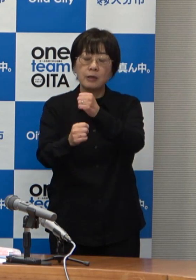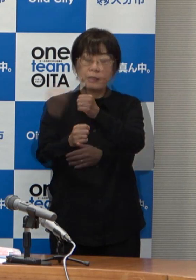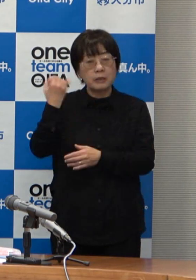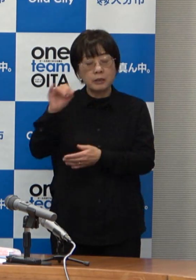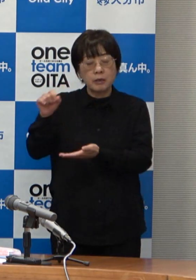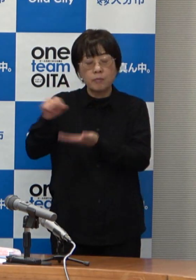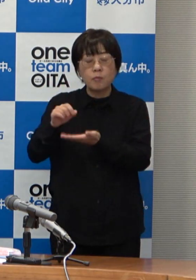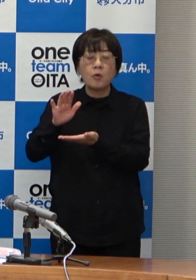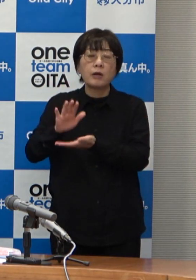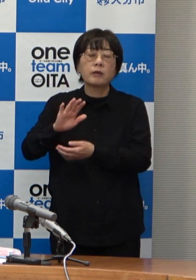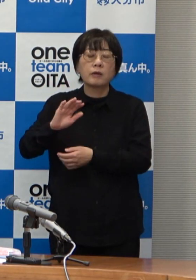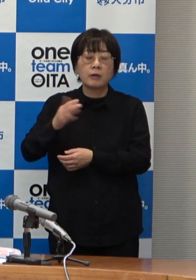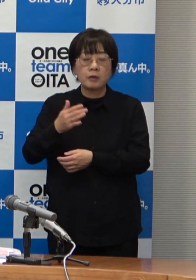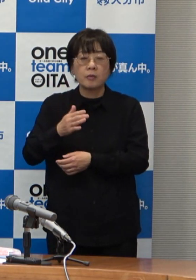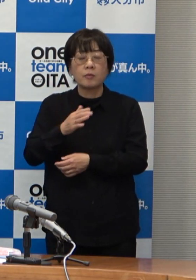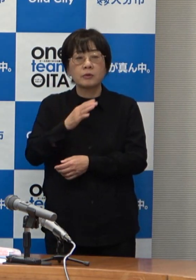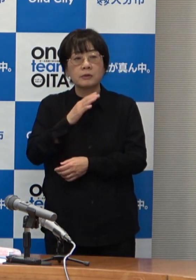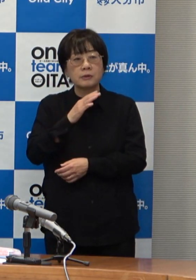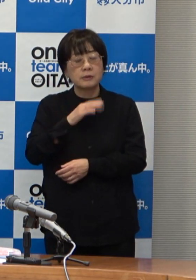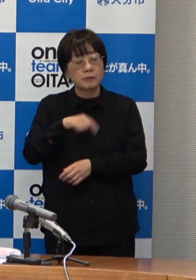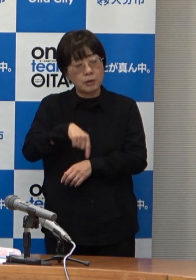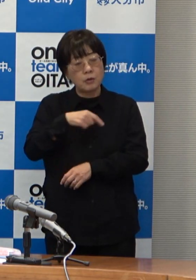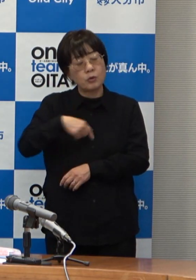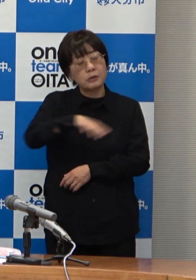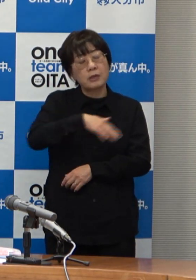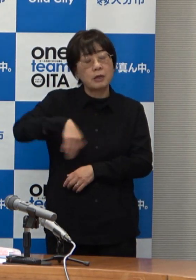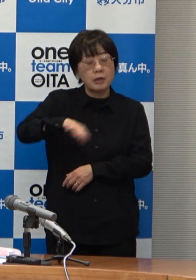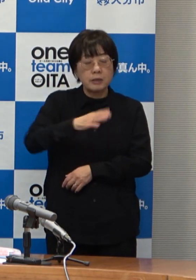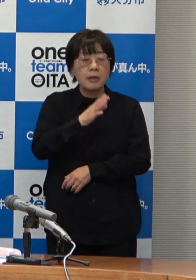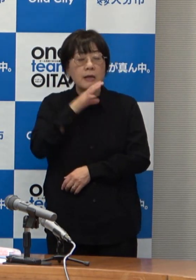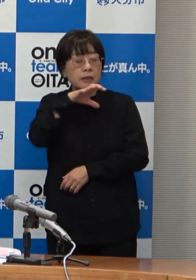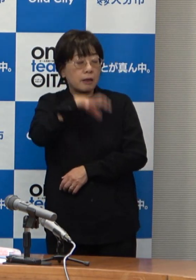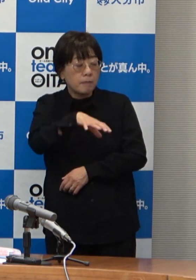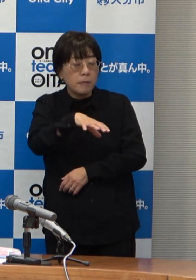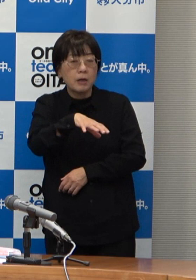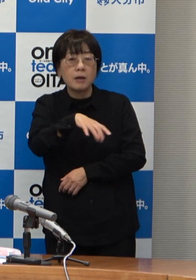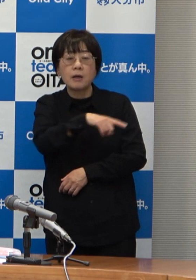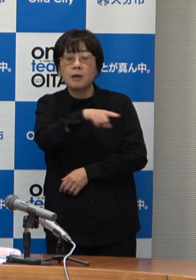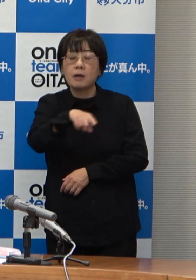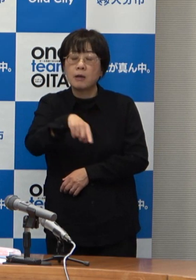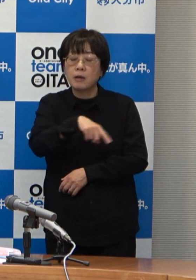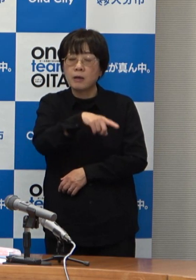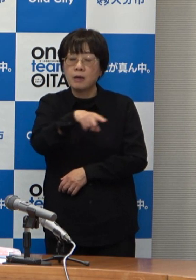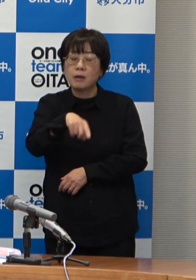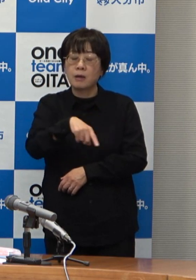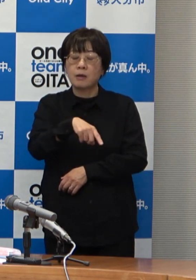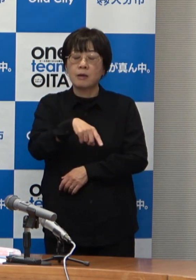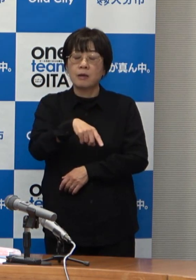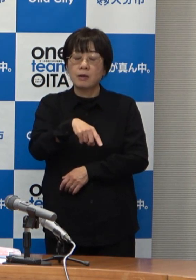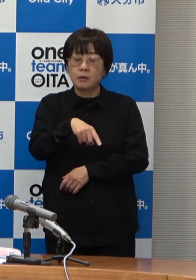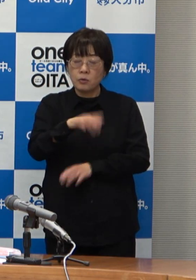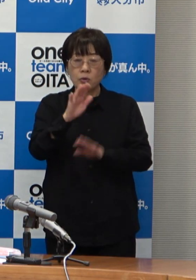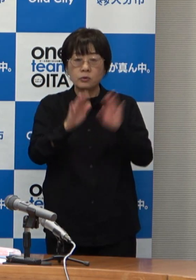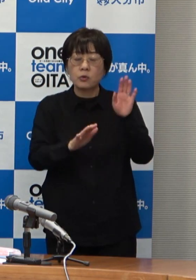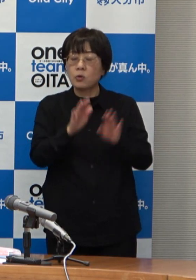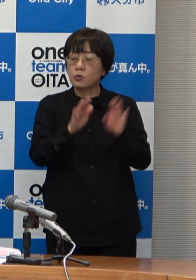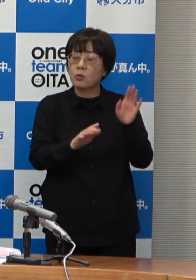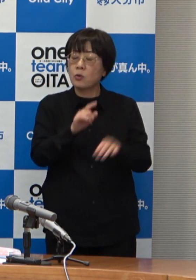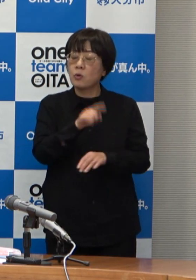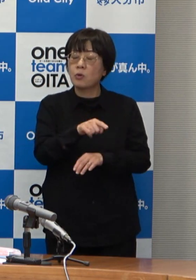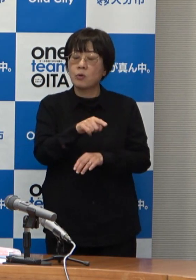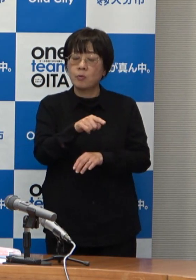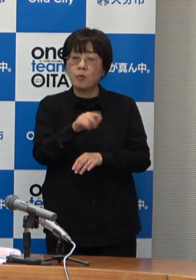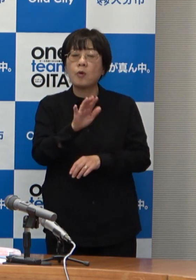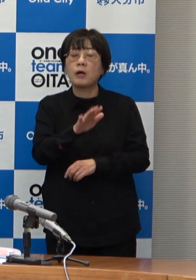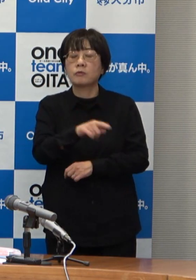ねえ自治体としては現場の声ことが分かっていない話じゃないかという批判もまた相当ある